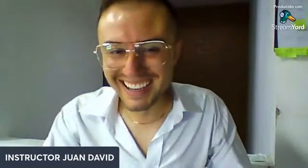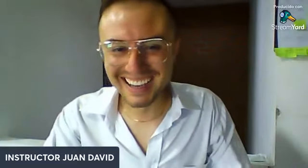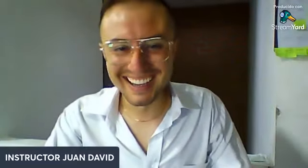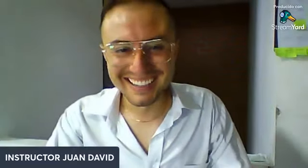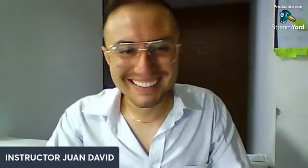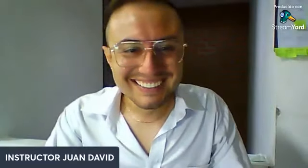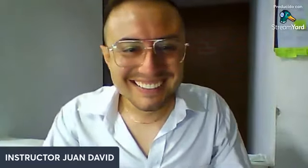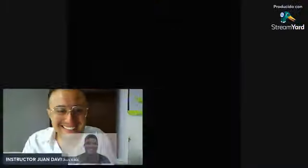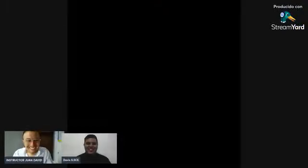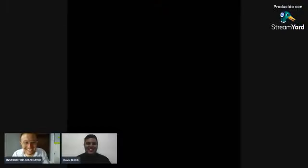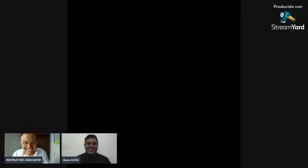David también.